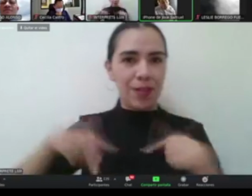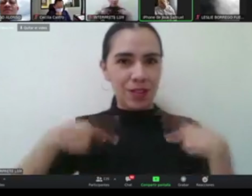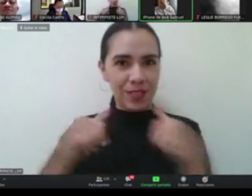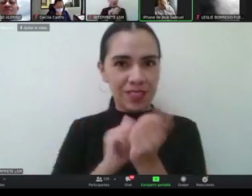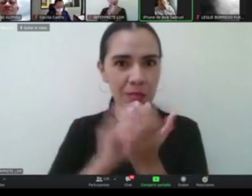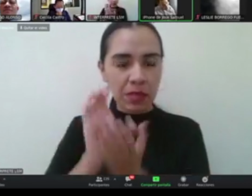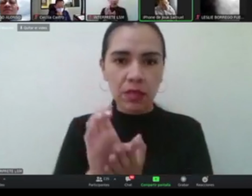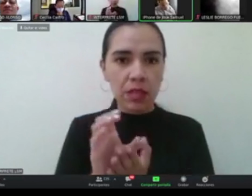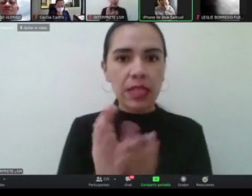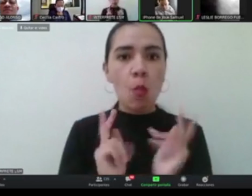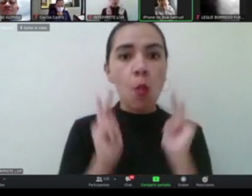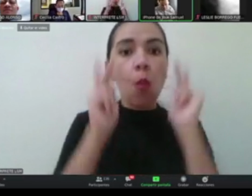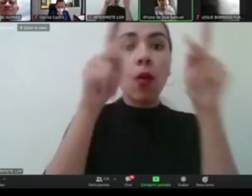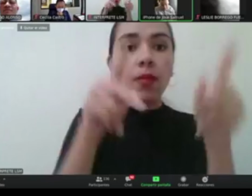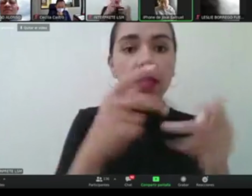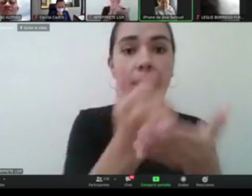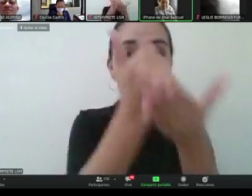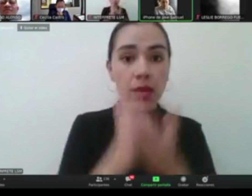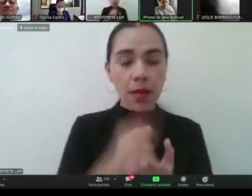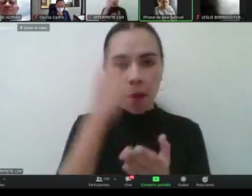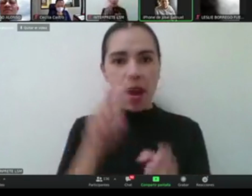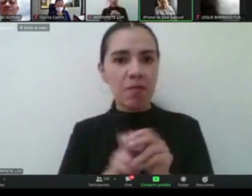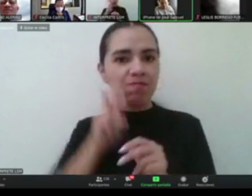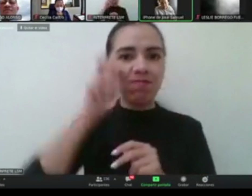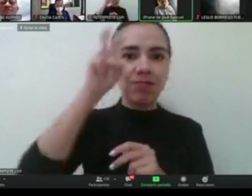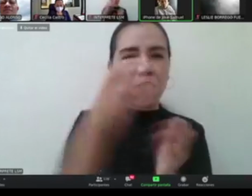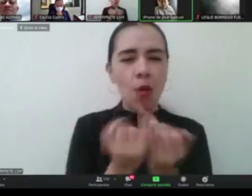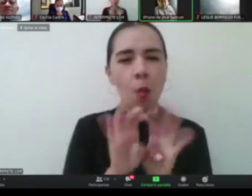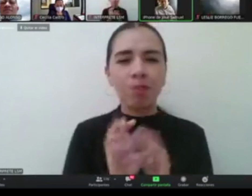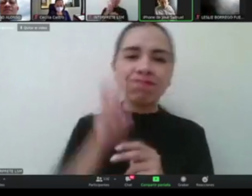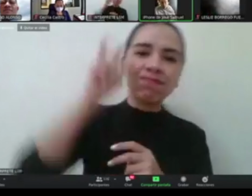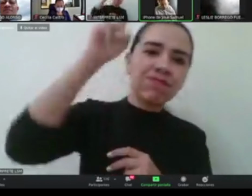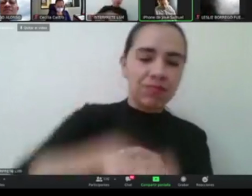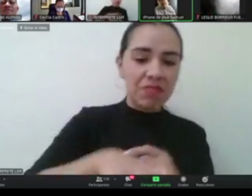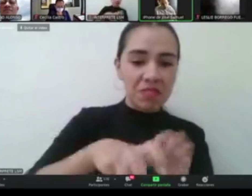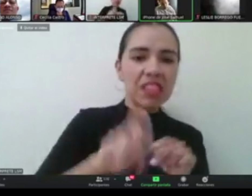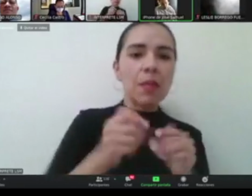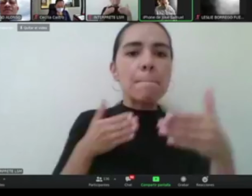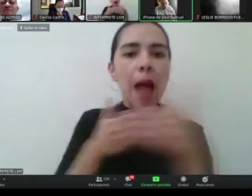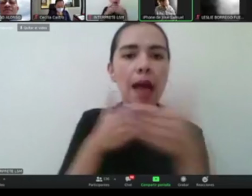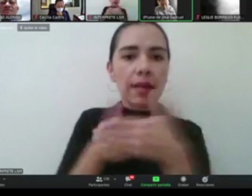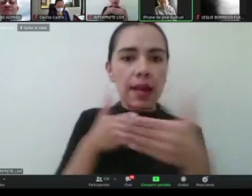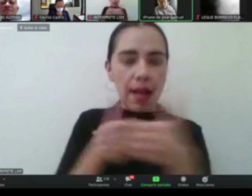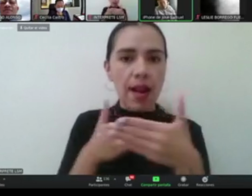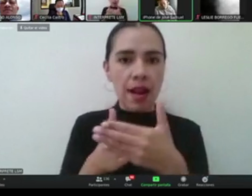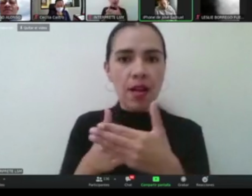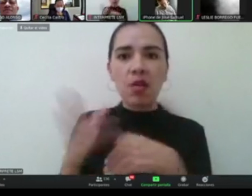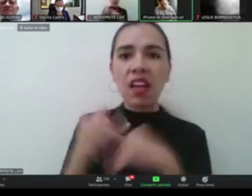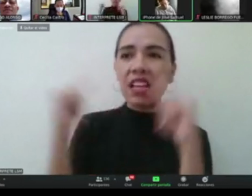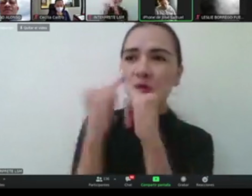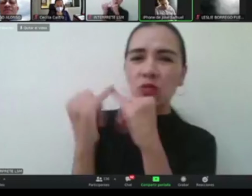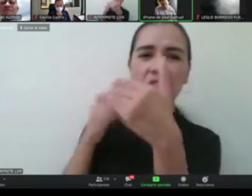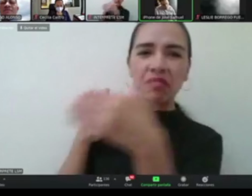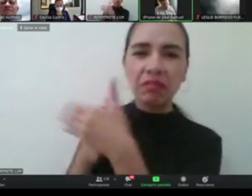ayudar, como bien decía Marc, a saltar estas barreras que nos presenta la sociedad, que nos presentan las instituciones.